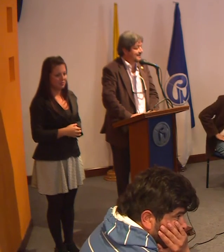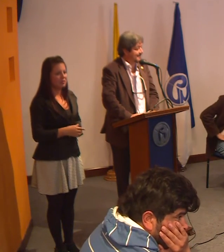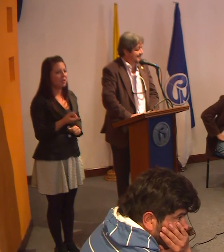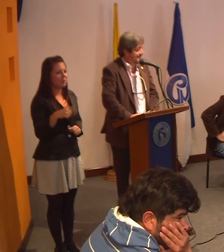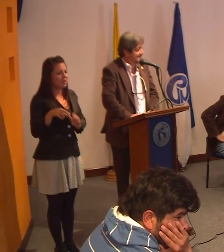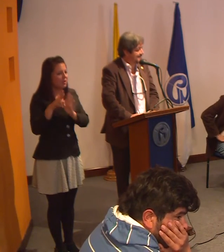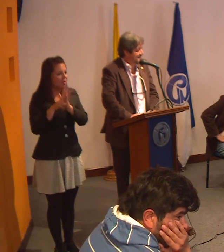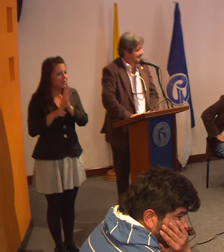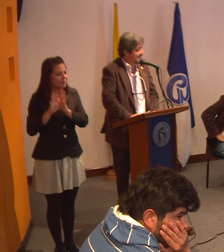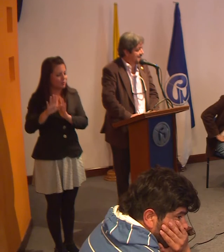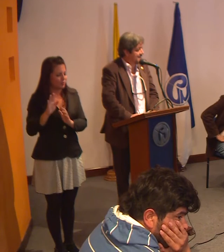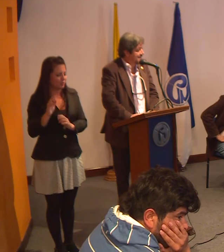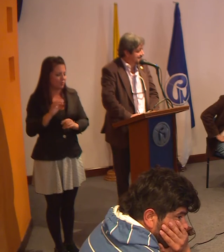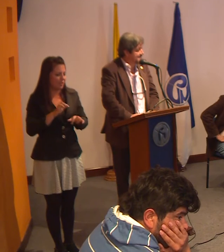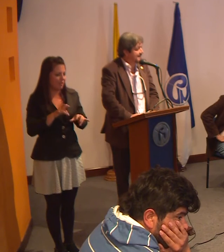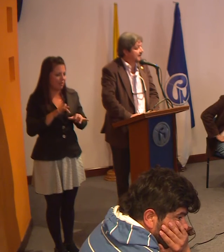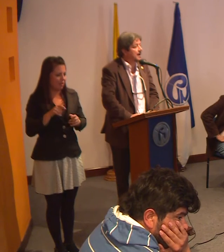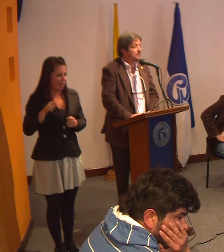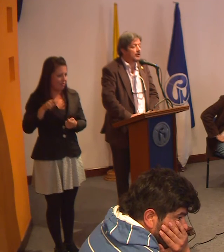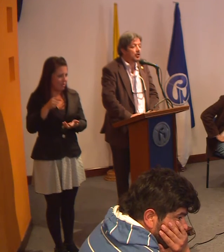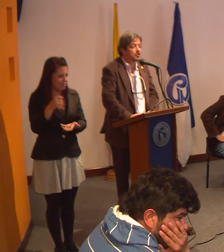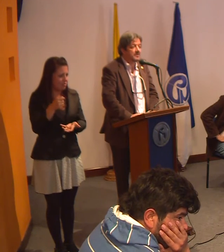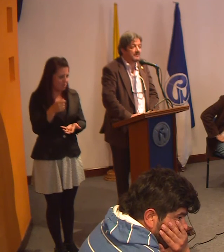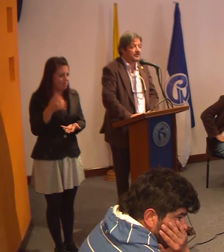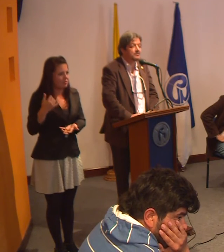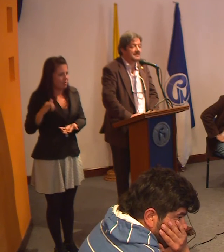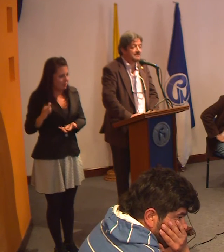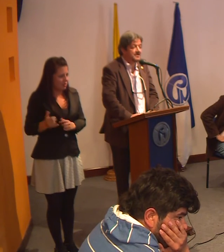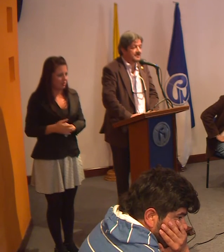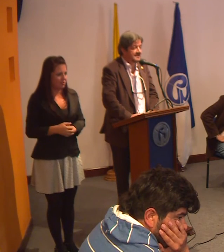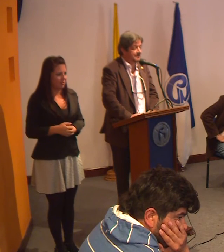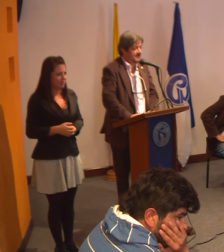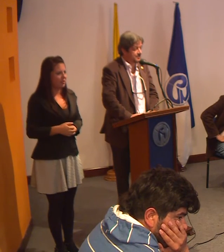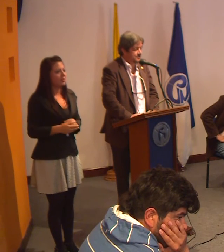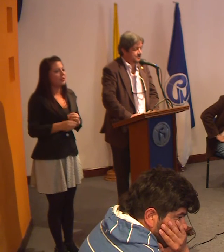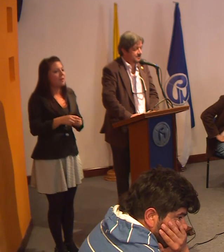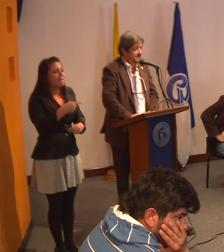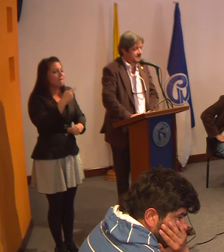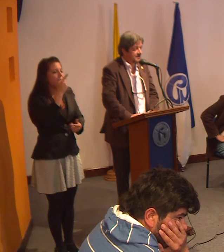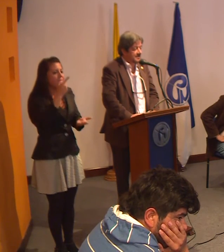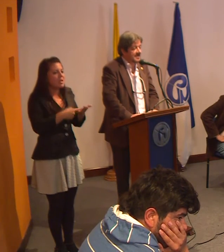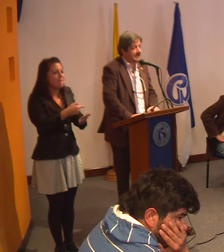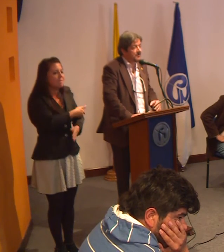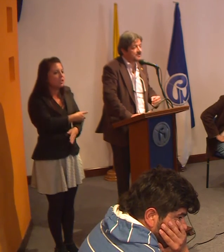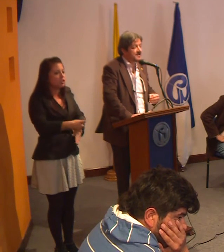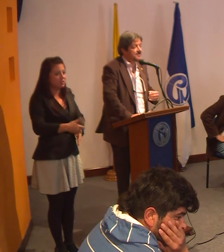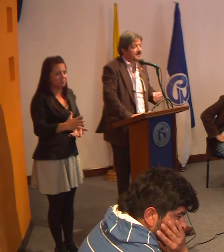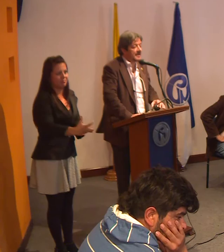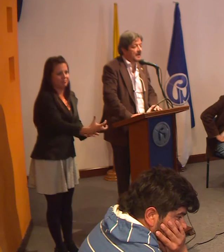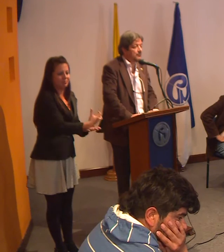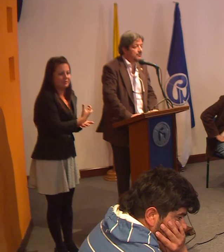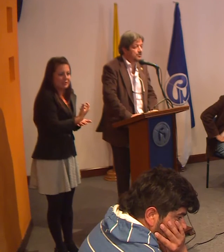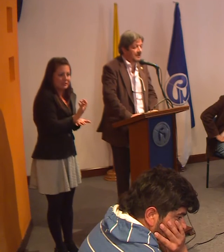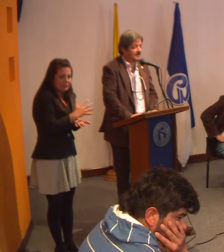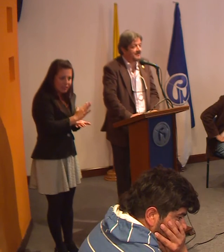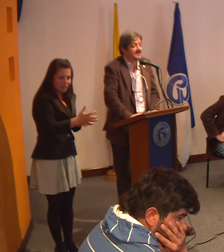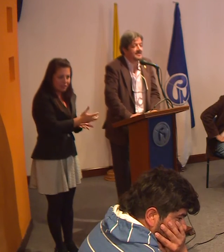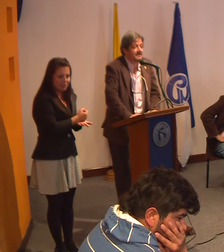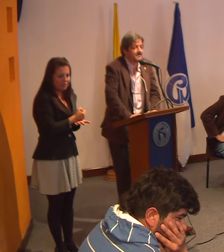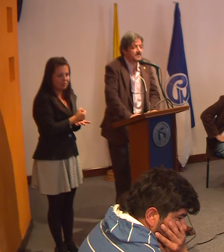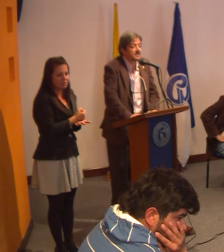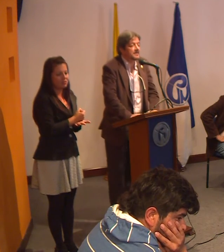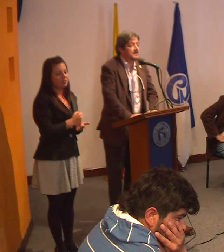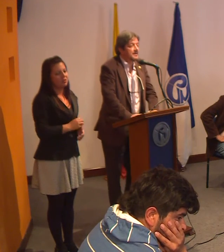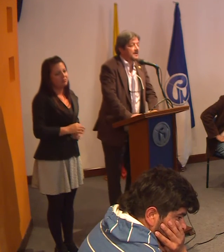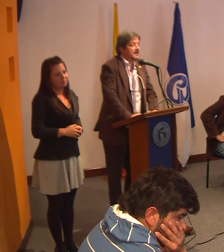en la Secretaría de Hacienda, se recaudaron los primeros 1.000 millones de pesos, y el proceso de recaudo